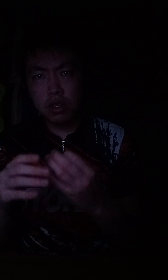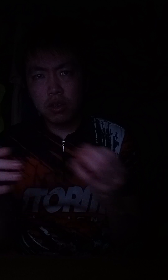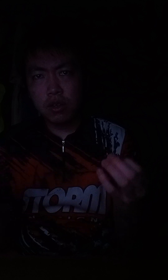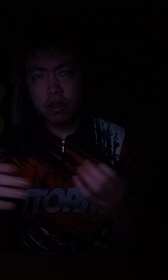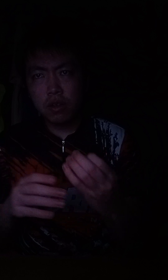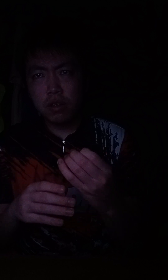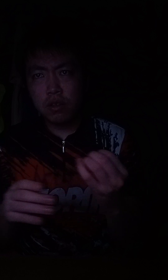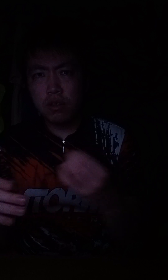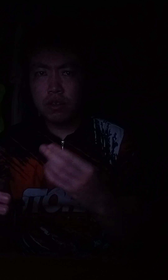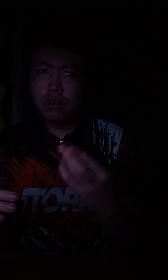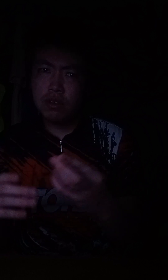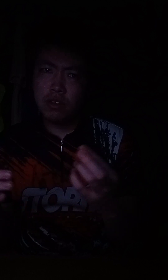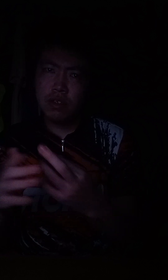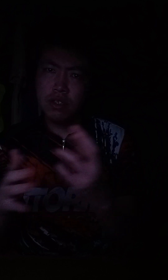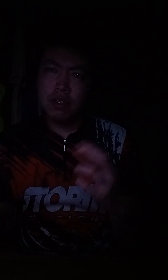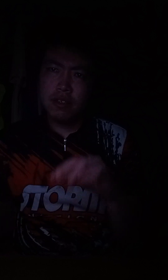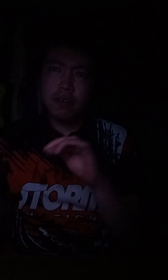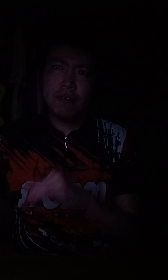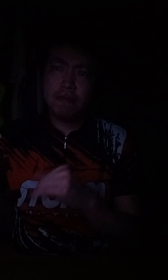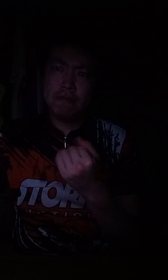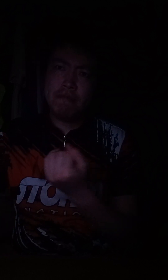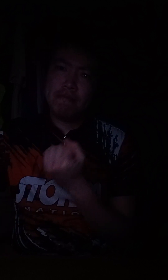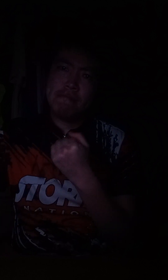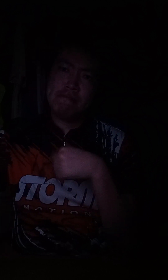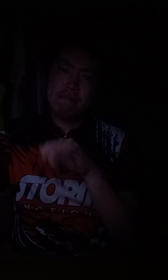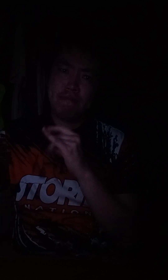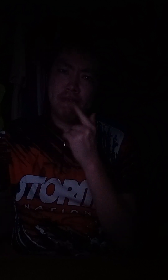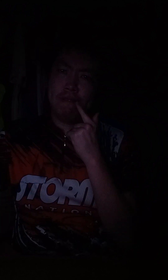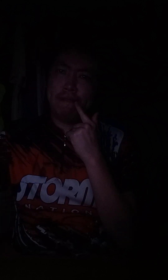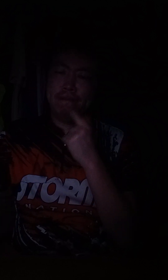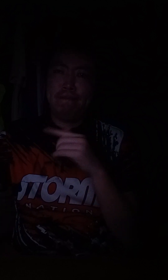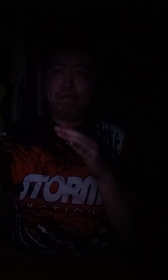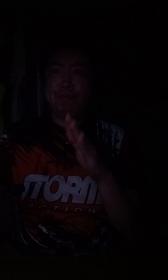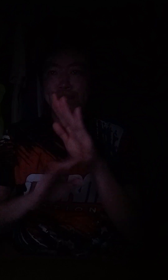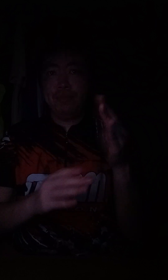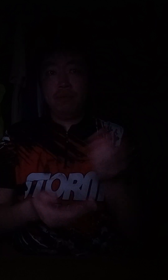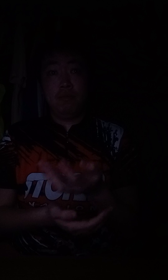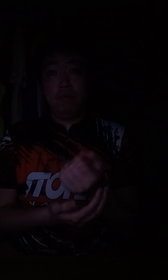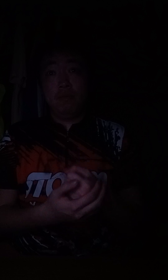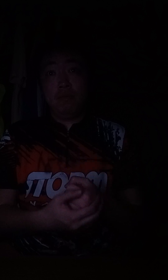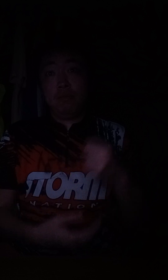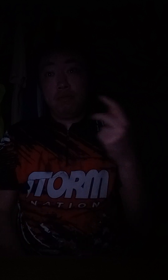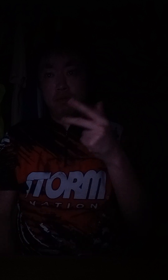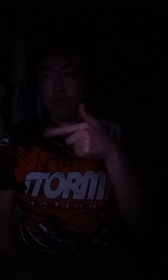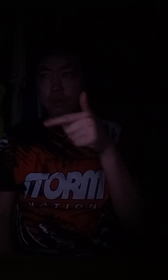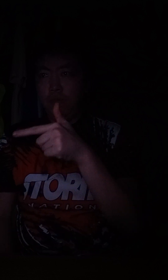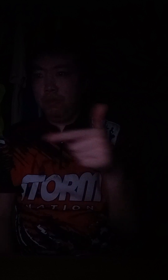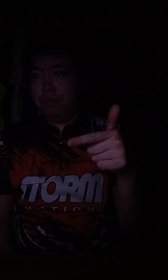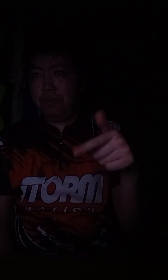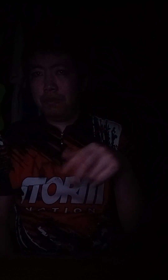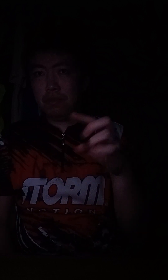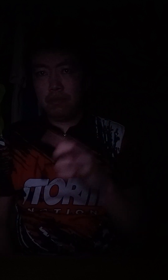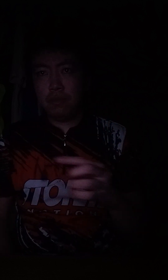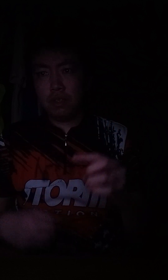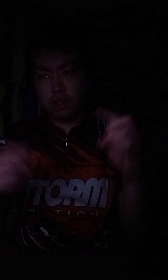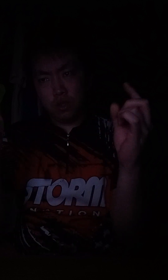놓고 나라마다 각각의 사회 분위기를 반영한 겁니다. 우리 정부는 몰카를 막는 데 우선순위를 두고 칸막이 틈을 최대한 줄이기